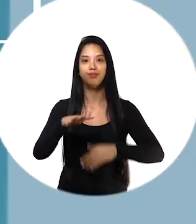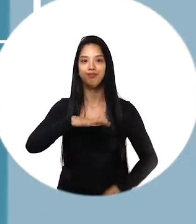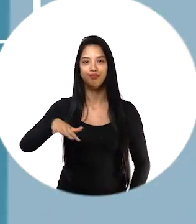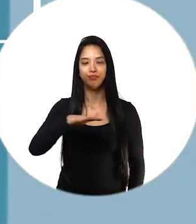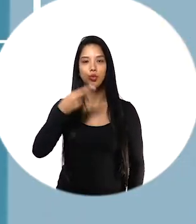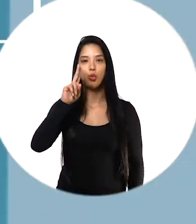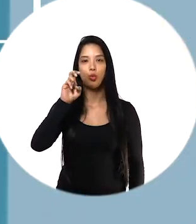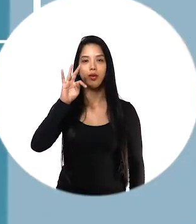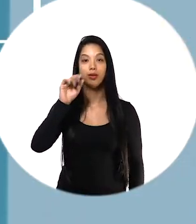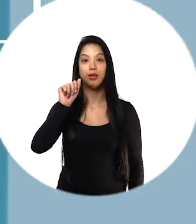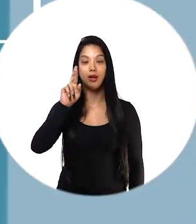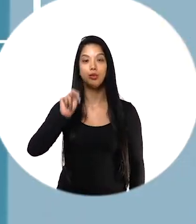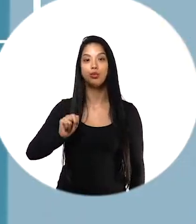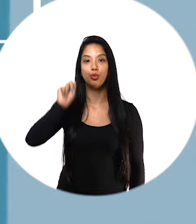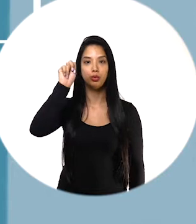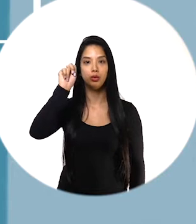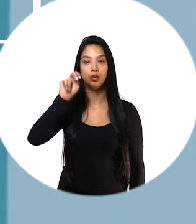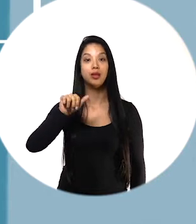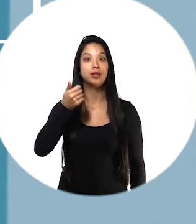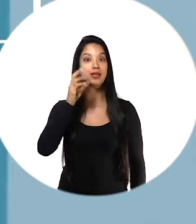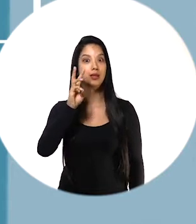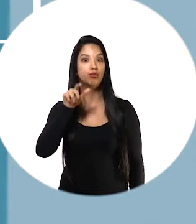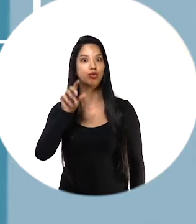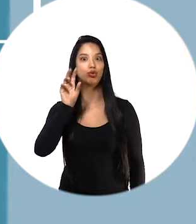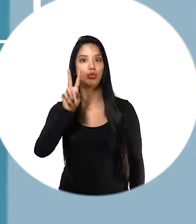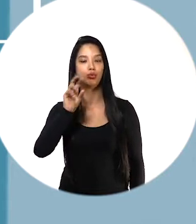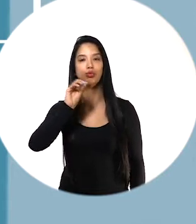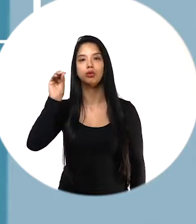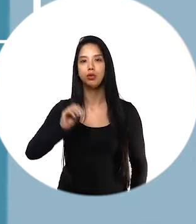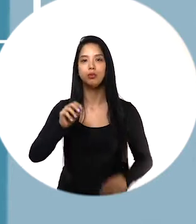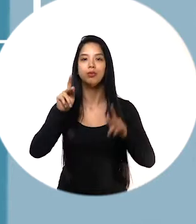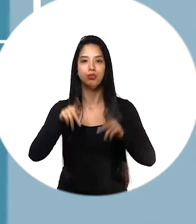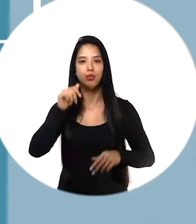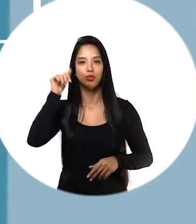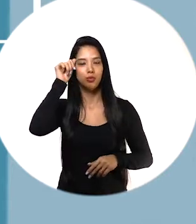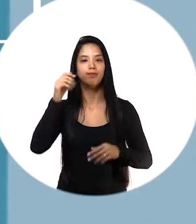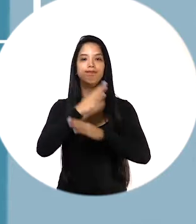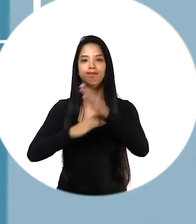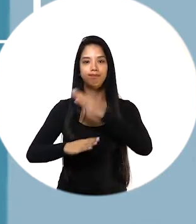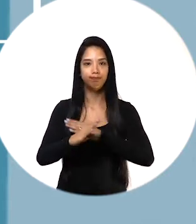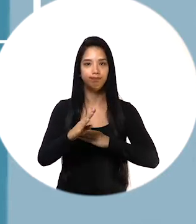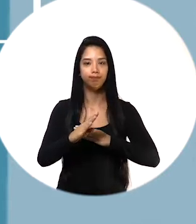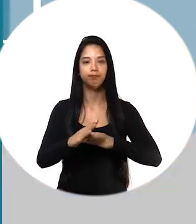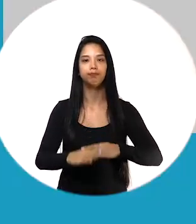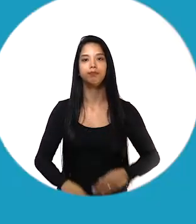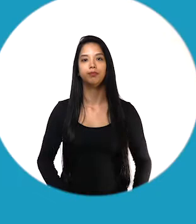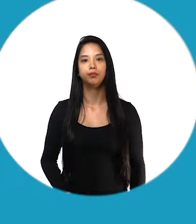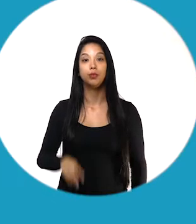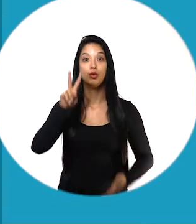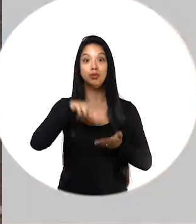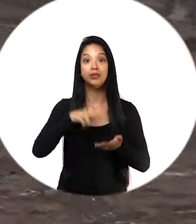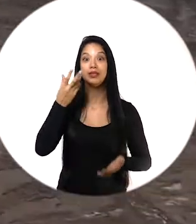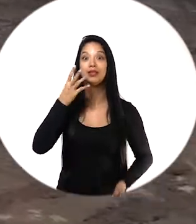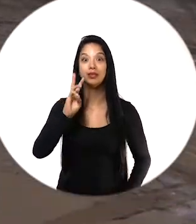Upala, región Huetar Norte, 16,2% de personas adultas en condición de discapacidad.